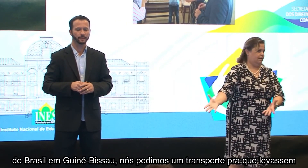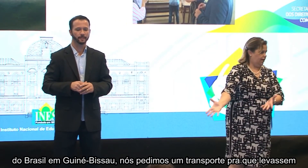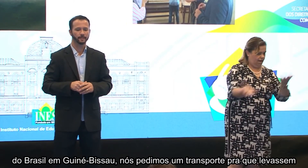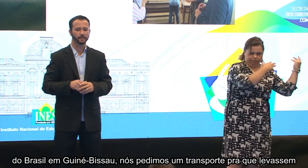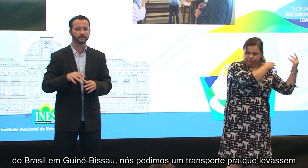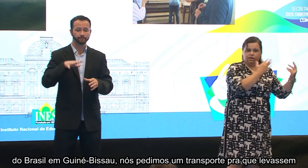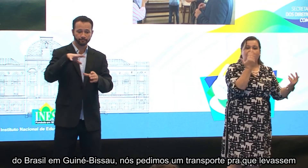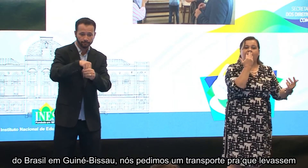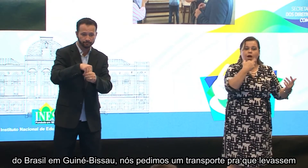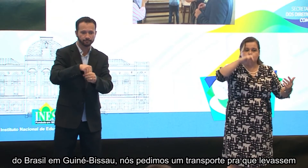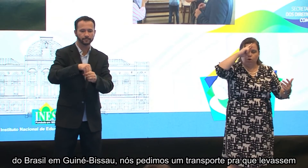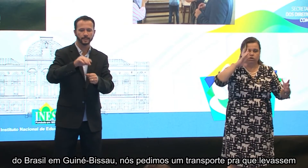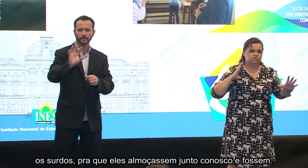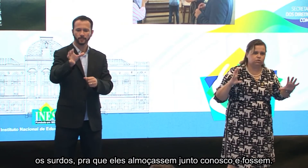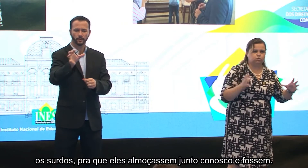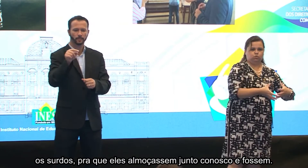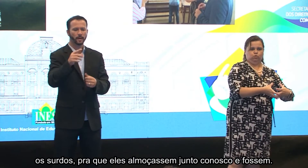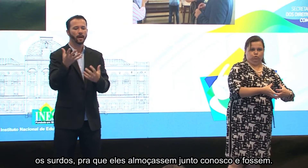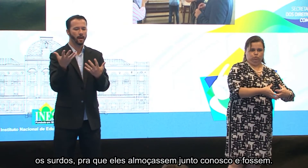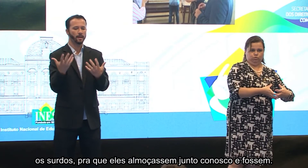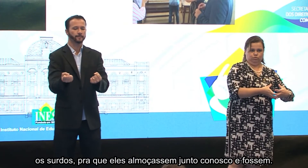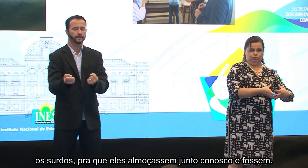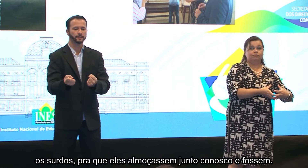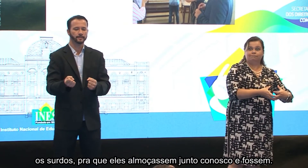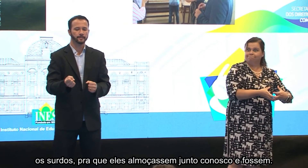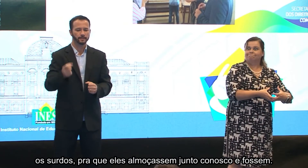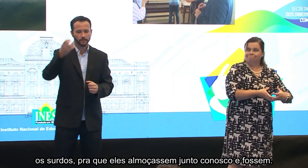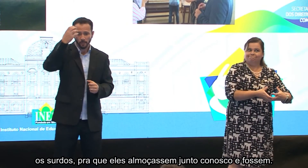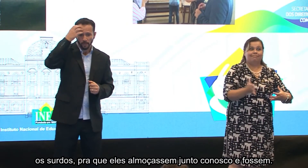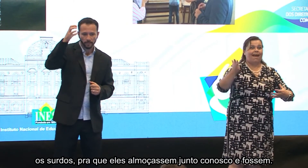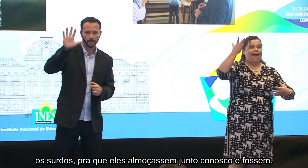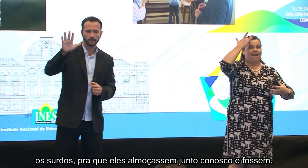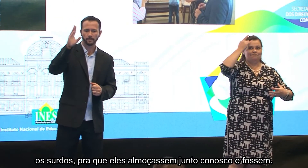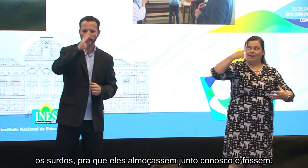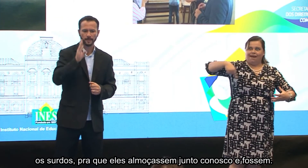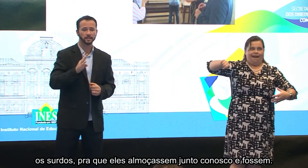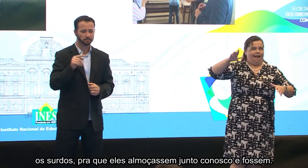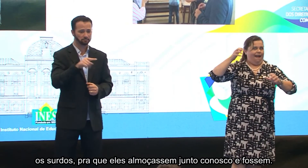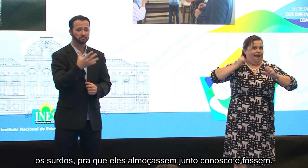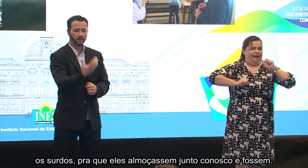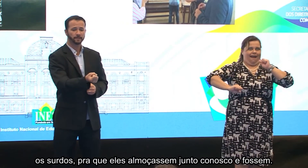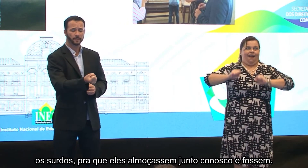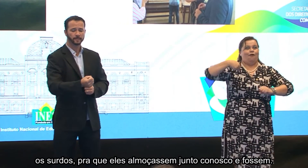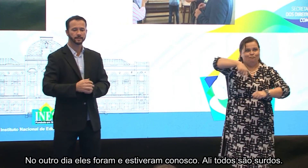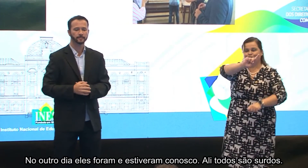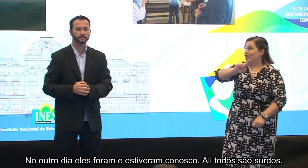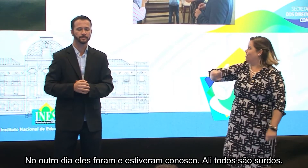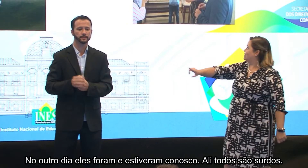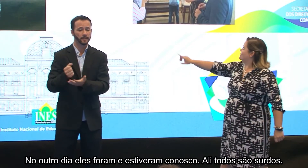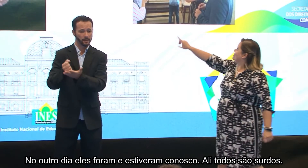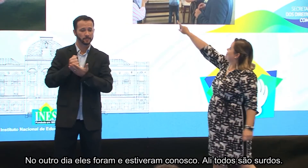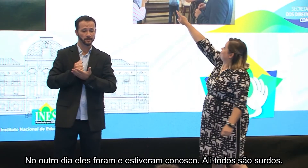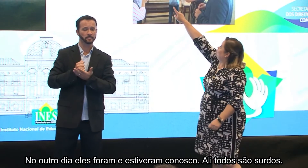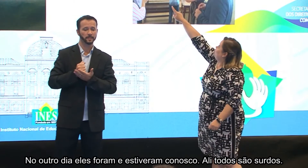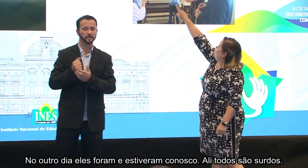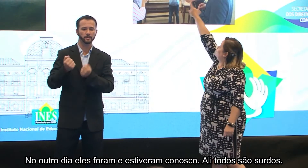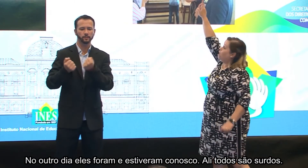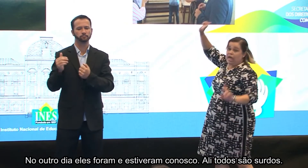um transporte para que levasse os surdos, para que eles almoçassem junto conosco e para que eles vissem. E no outro dia, eles foram